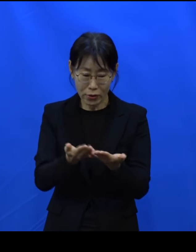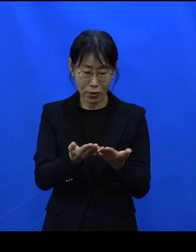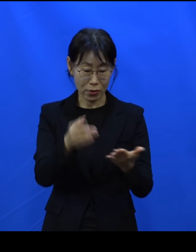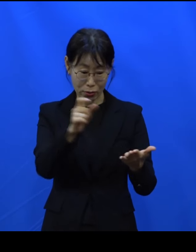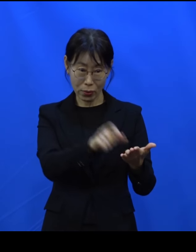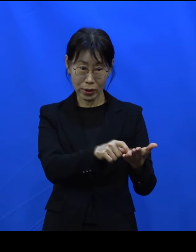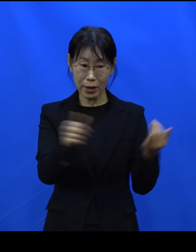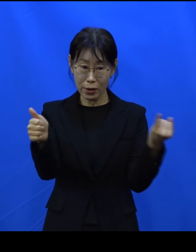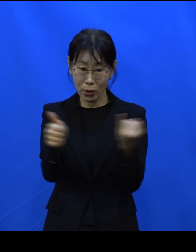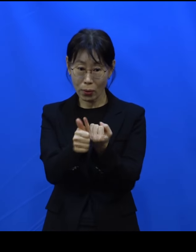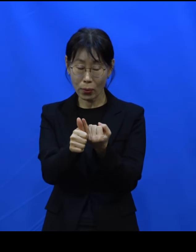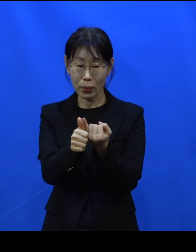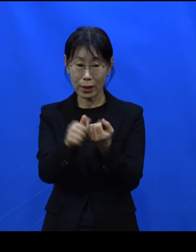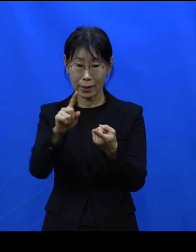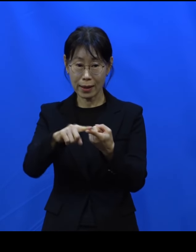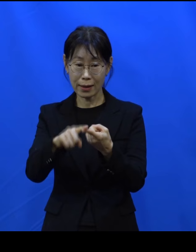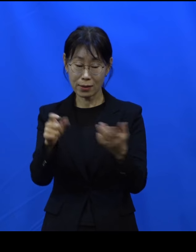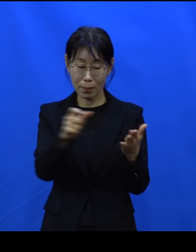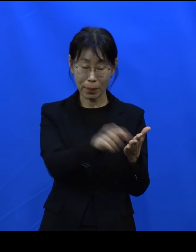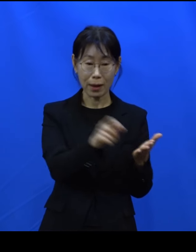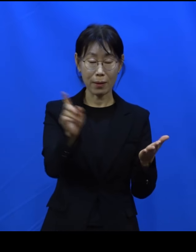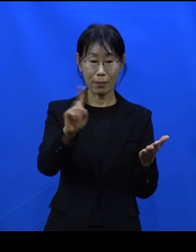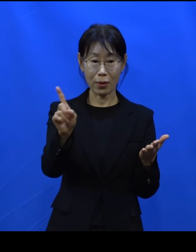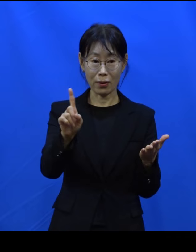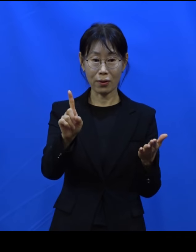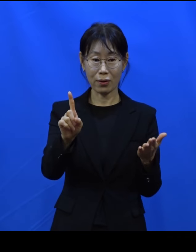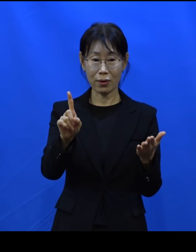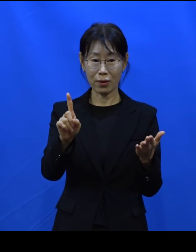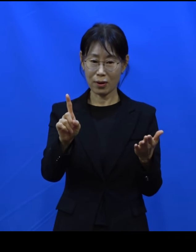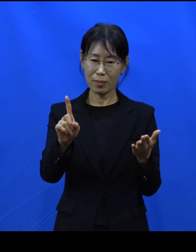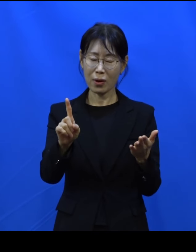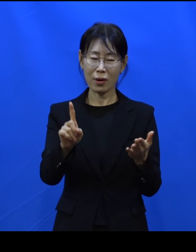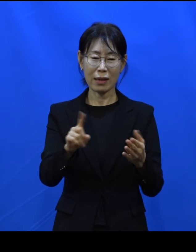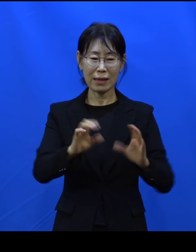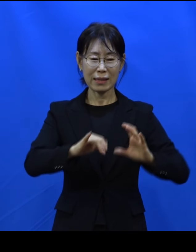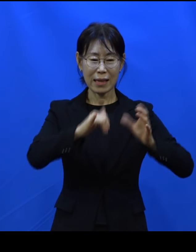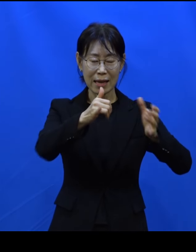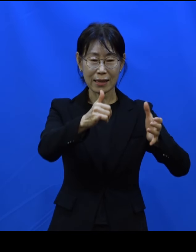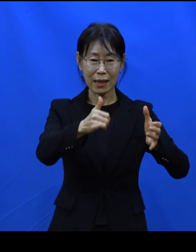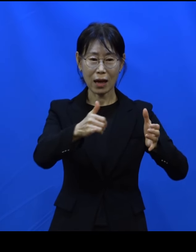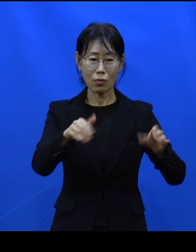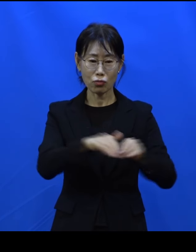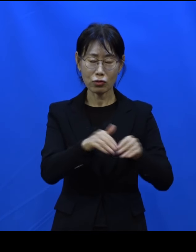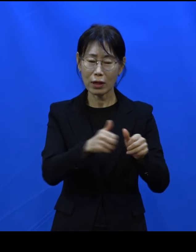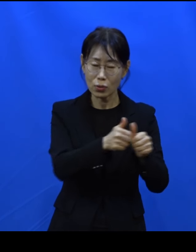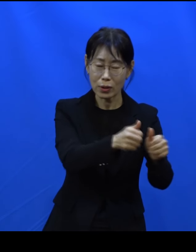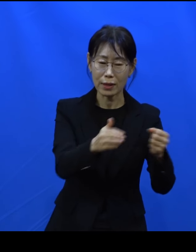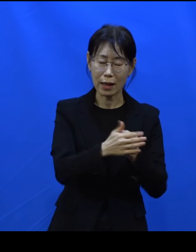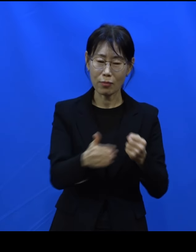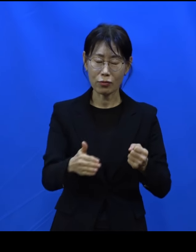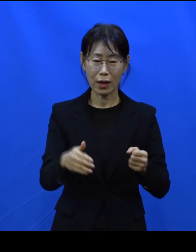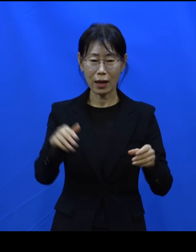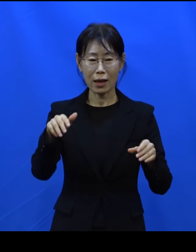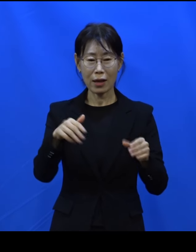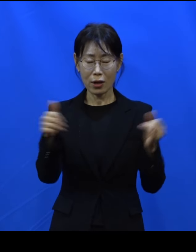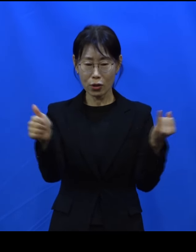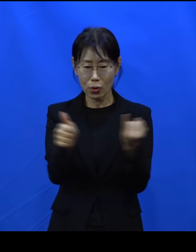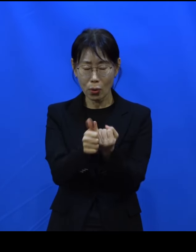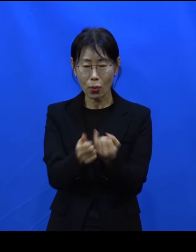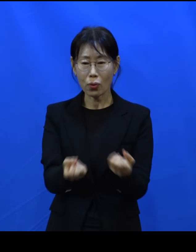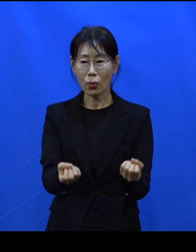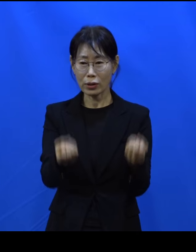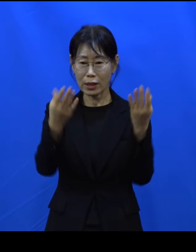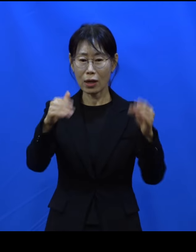있는 상태입니다. 거의 다 찌그러져 있는 그런 상태야. 그래서 요즘은 결혼을 왜 해야 되나, 꼭